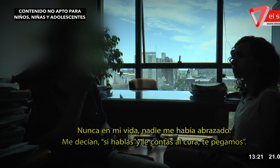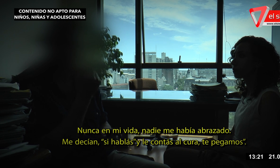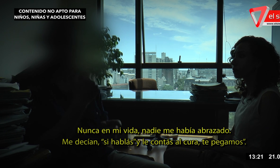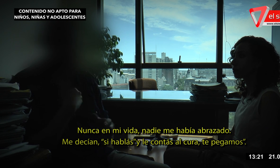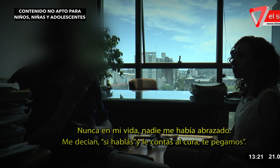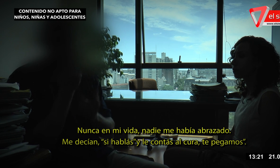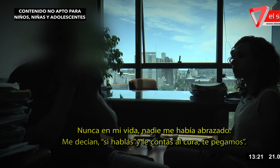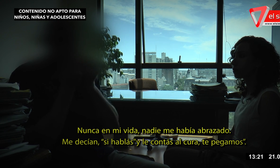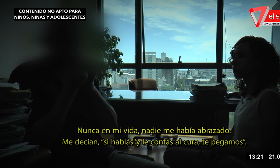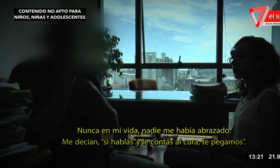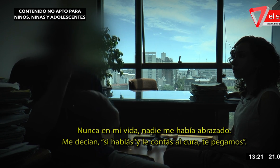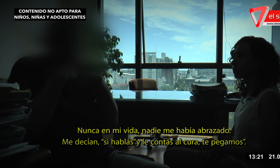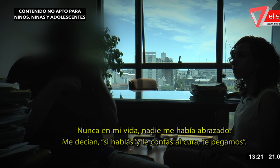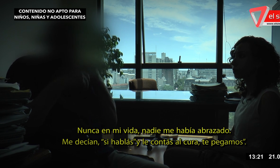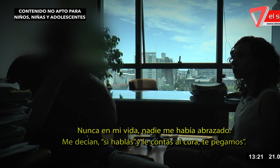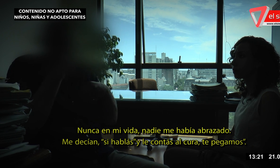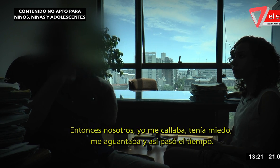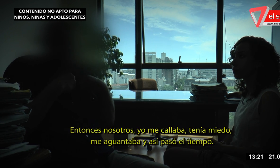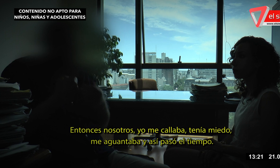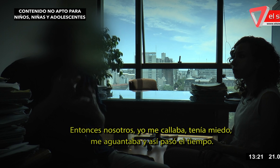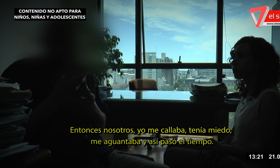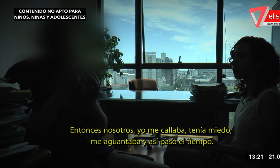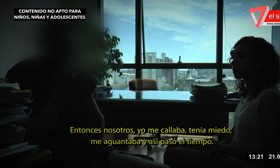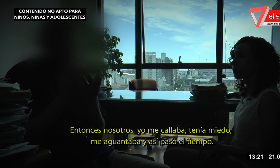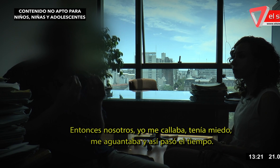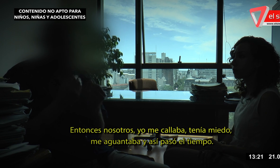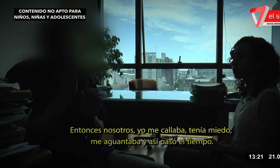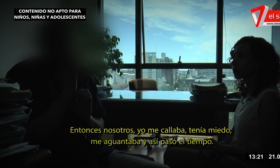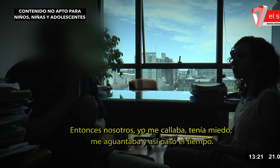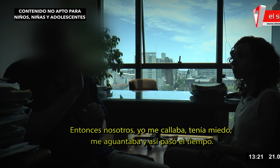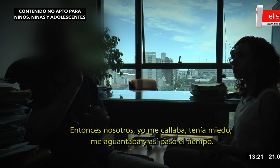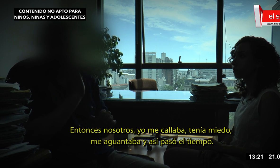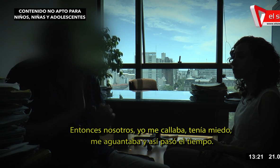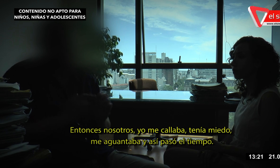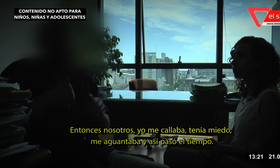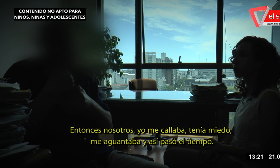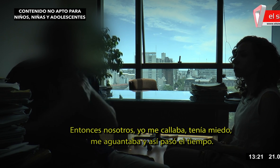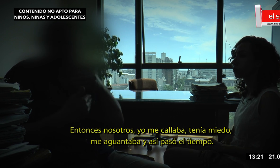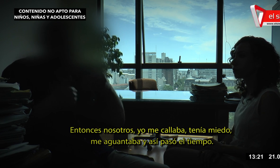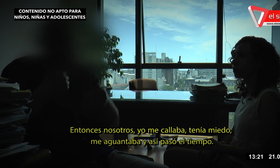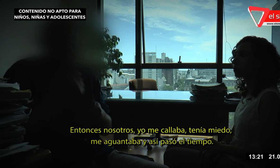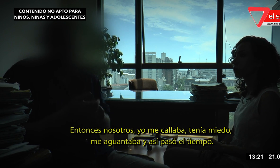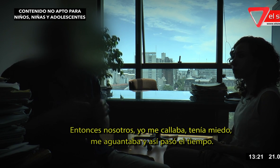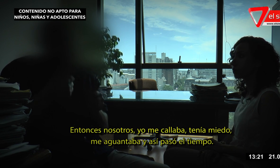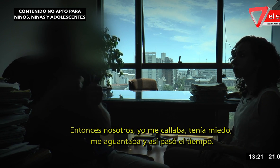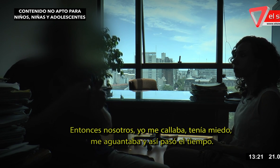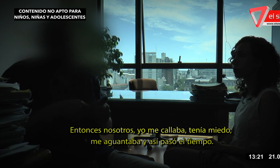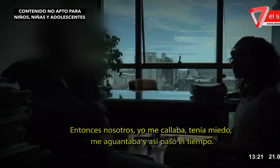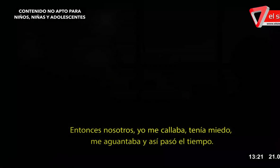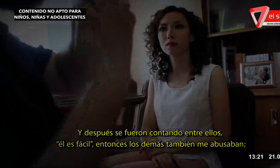cura, no, te pegamos. Entonces yo me callaba, tenía miedo, me aguantaba y así pasó el tiempo.